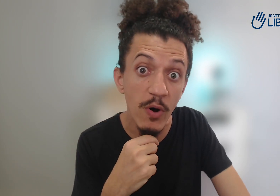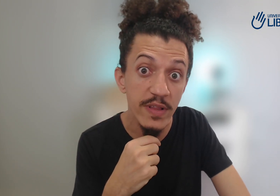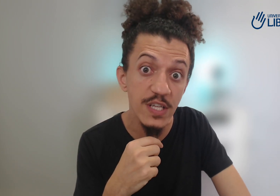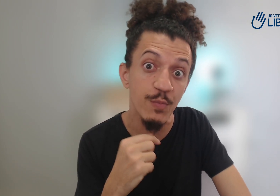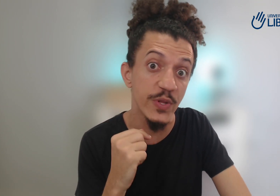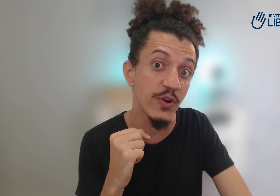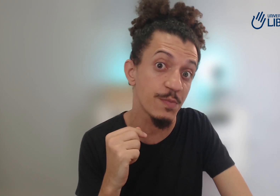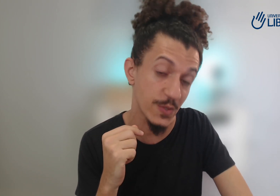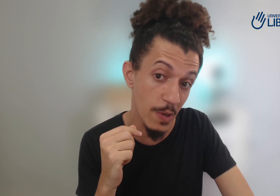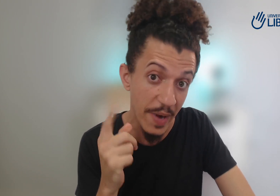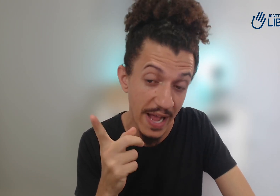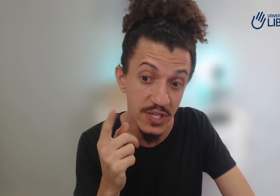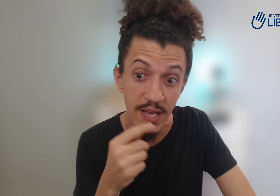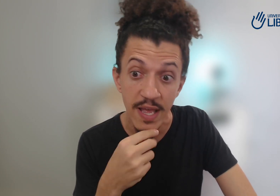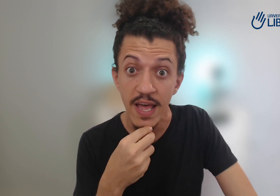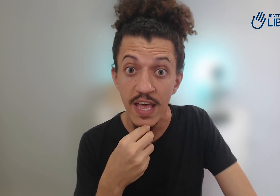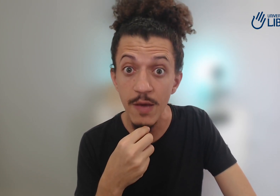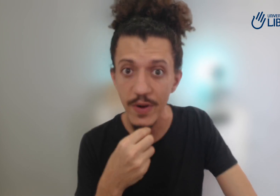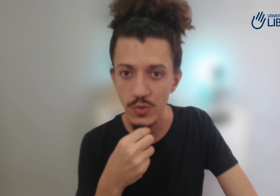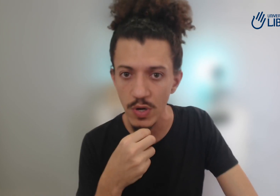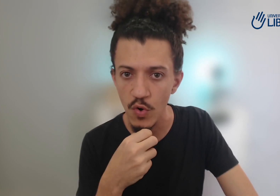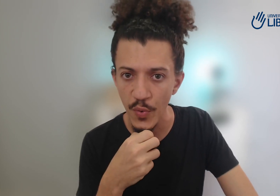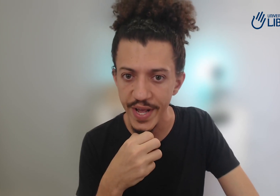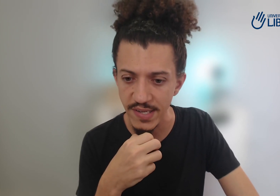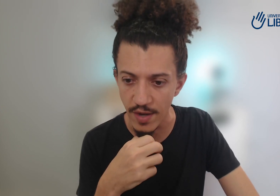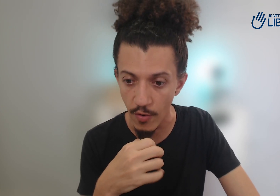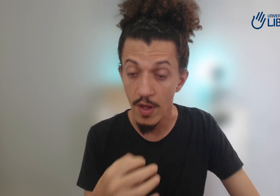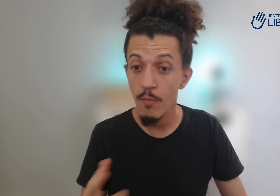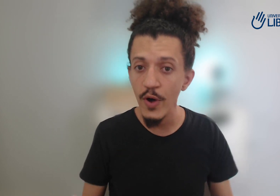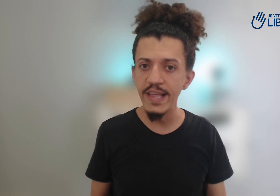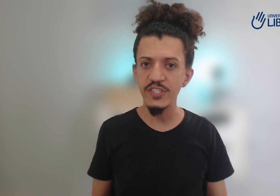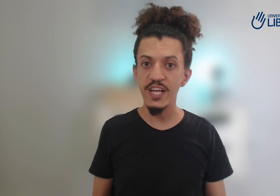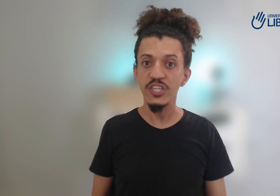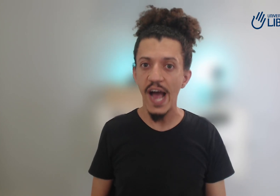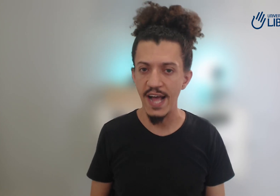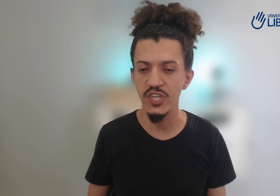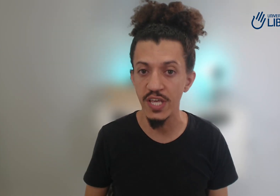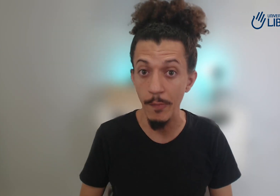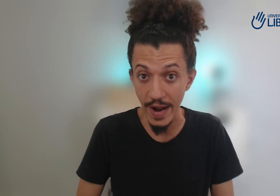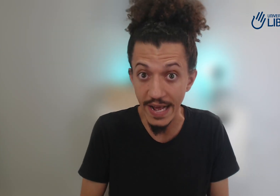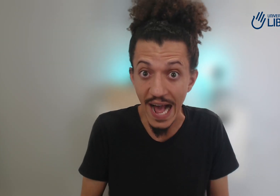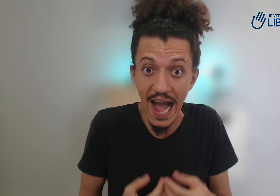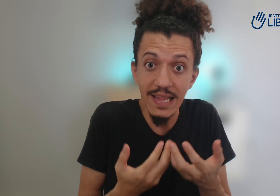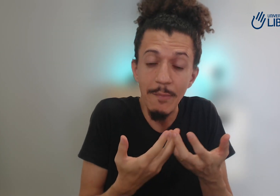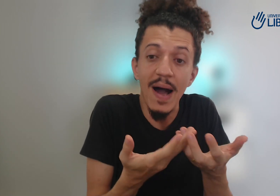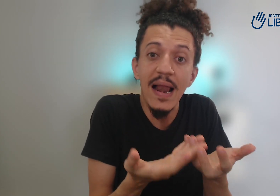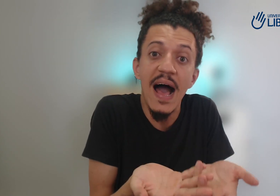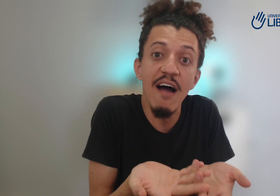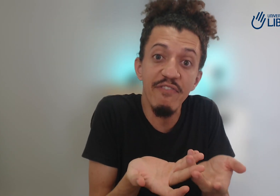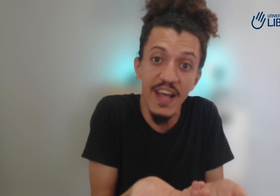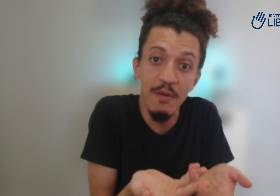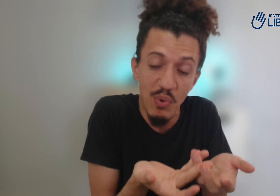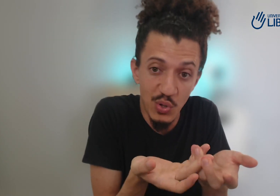importante e poderoso para a sua prática e para a sua comunicação? Muita gente acha que para cada palavra em